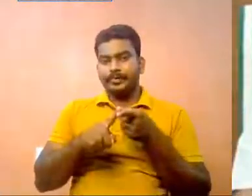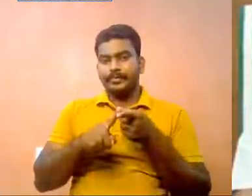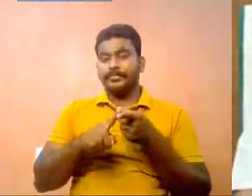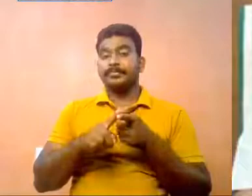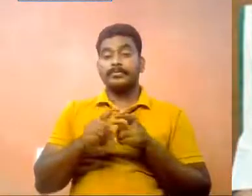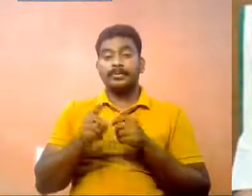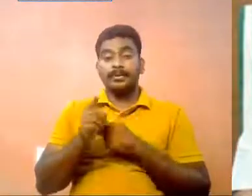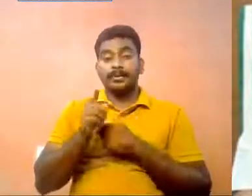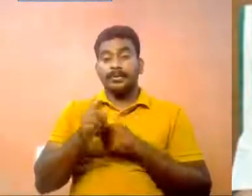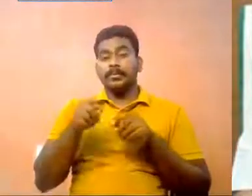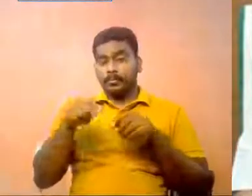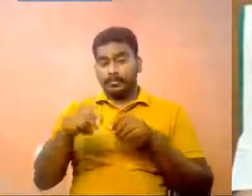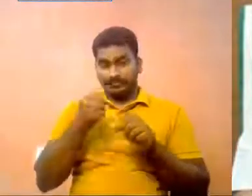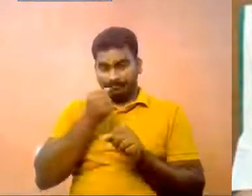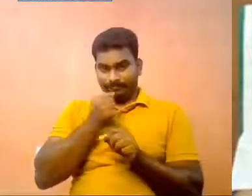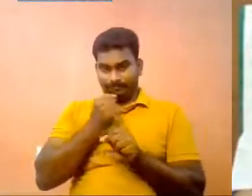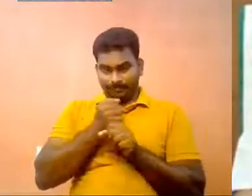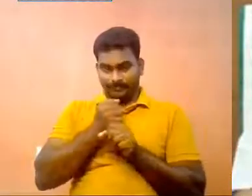സമീപനത്തിൻ്റെ ഭാഗമായി